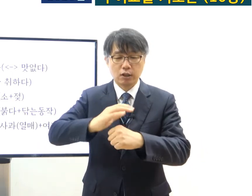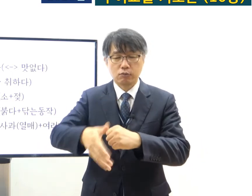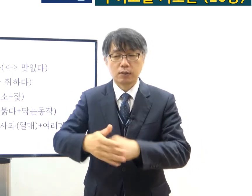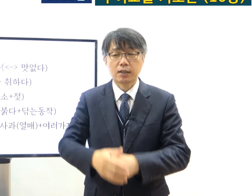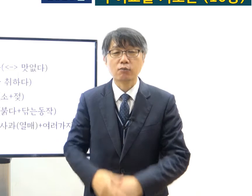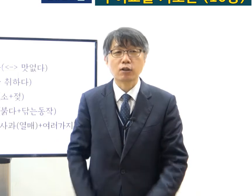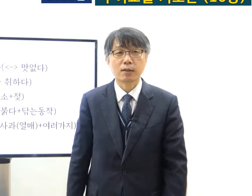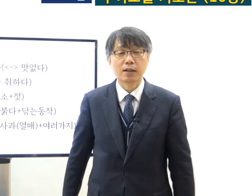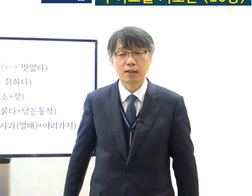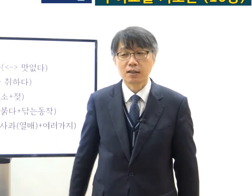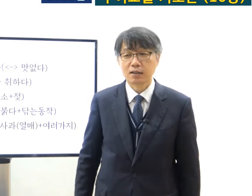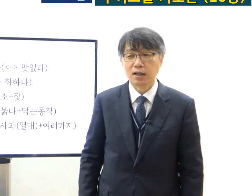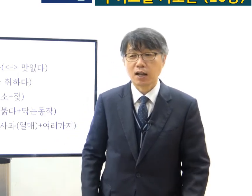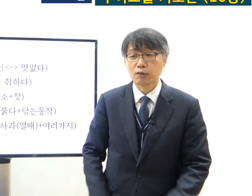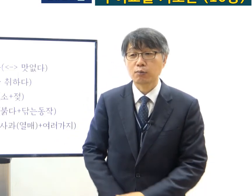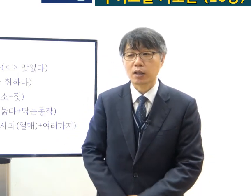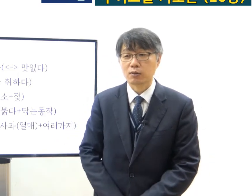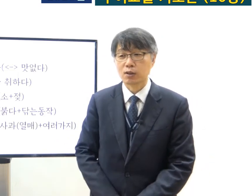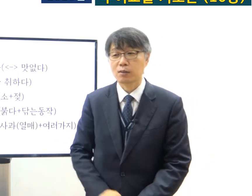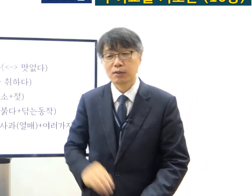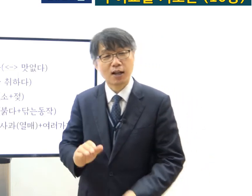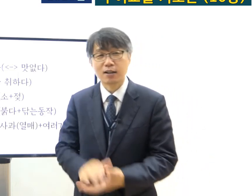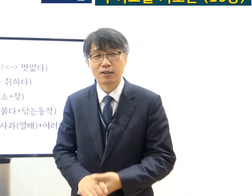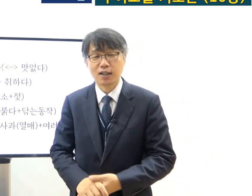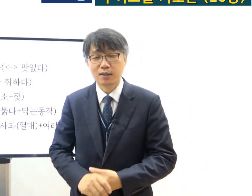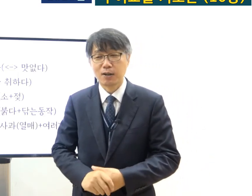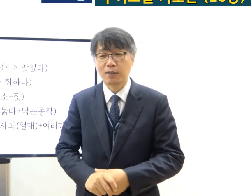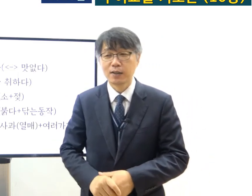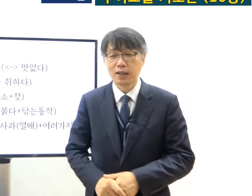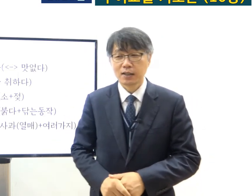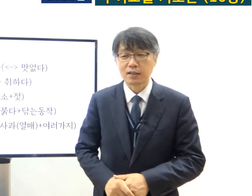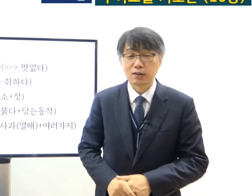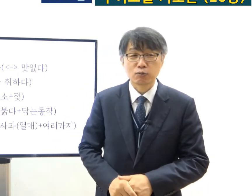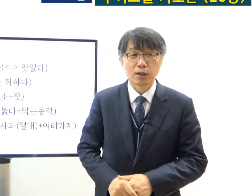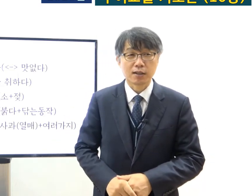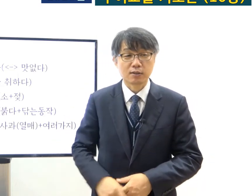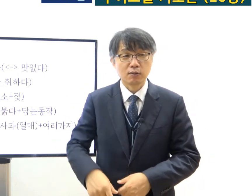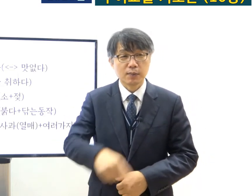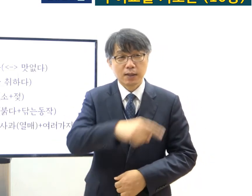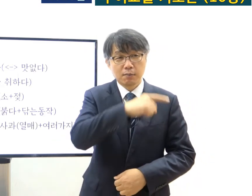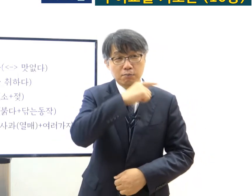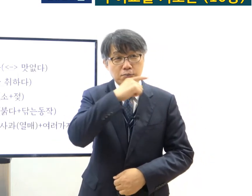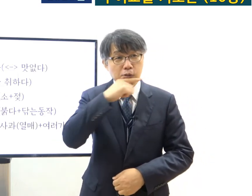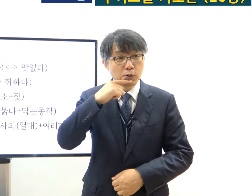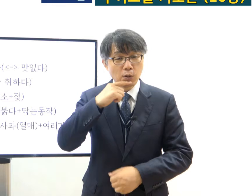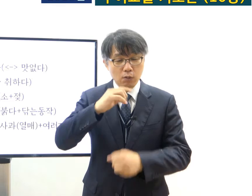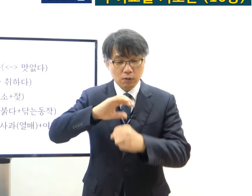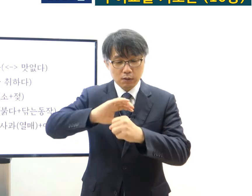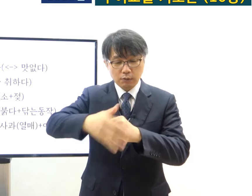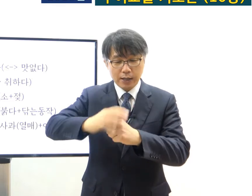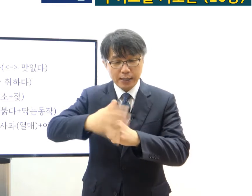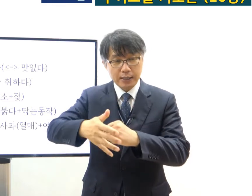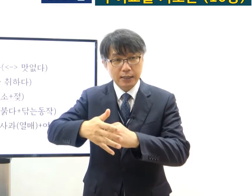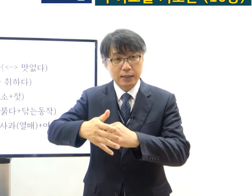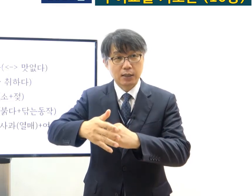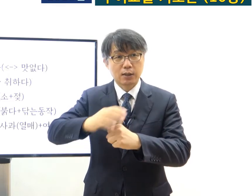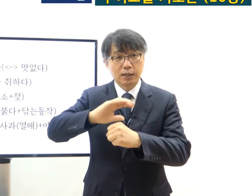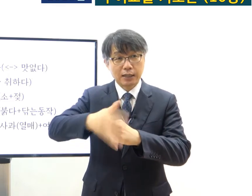대구입니다. 대구가 예전에 사과가 유명했죠. 지금은 사과가 그렇지 않지만 예전에는 유명했거든요. 붉고 과일 닦는